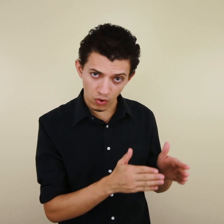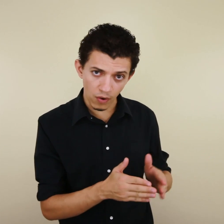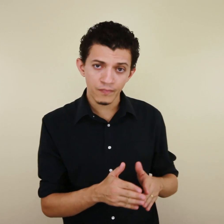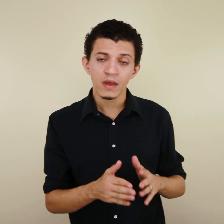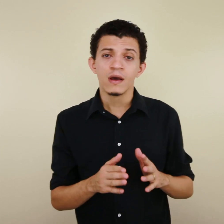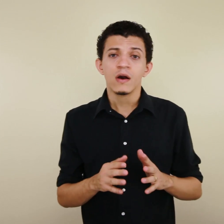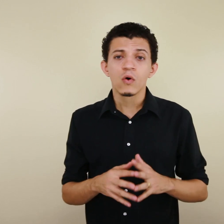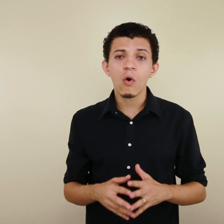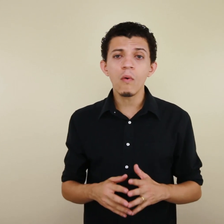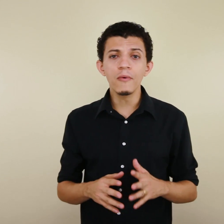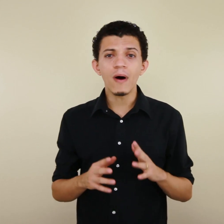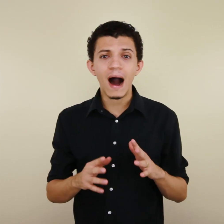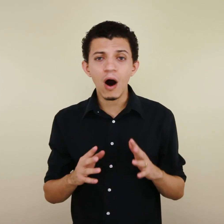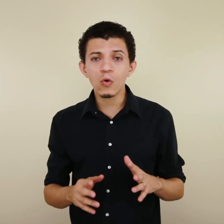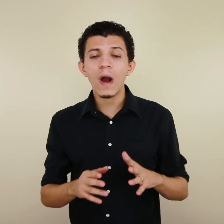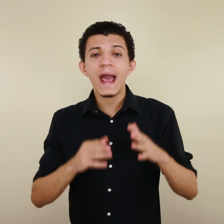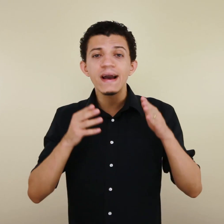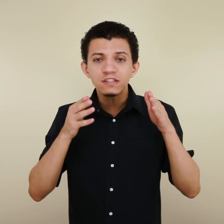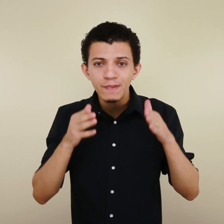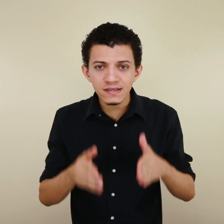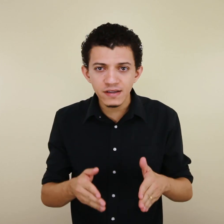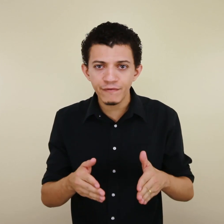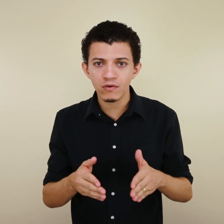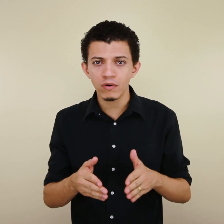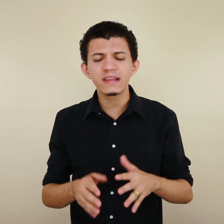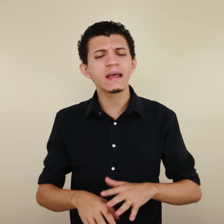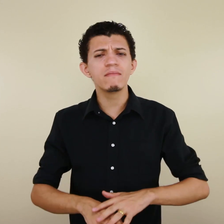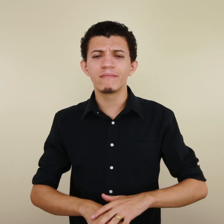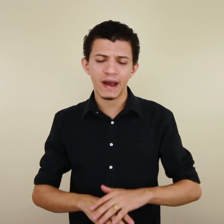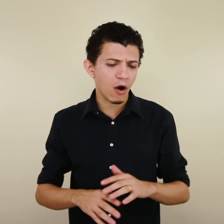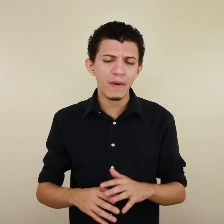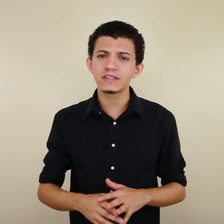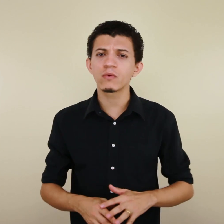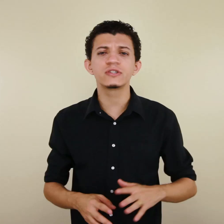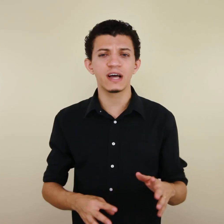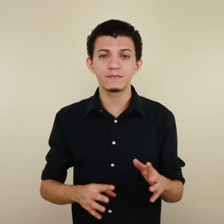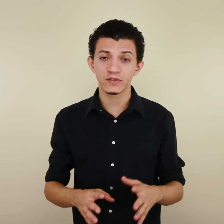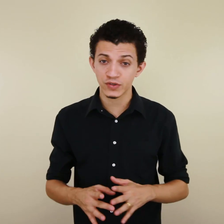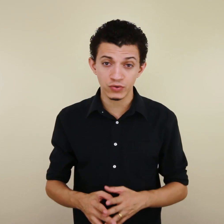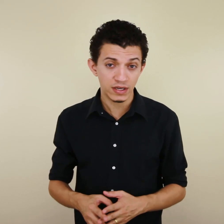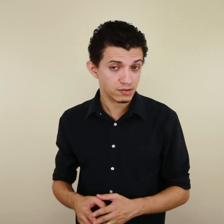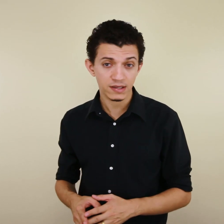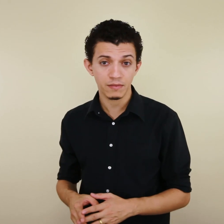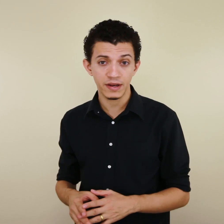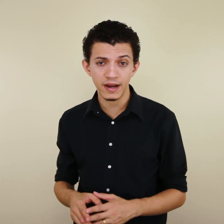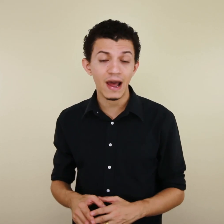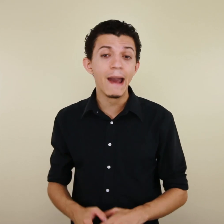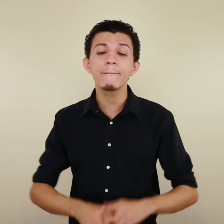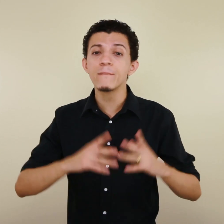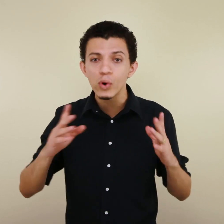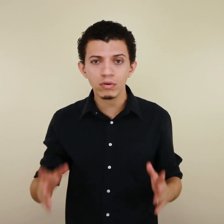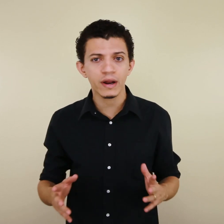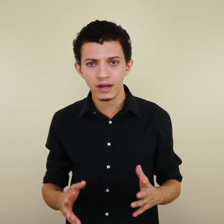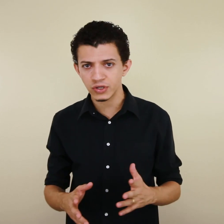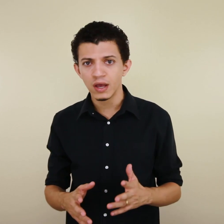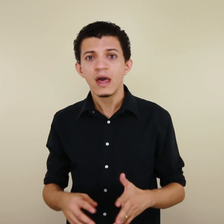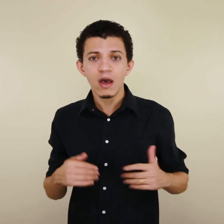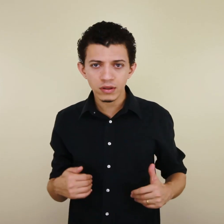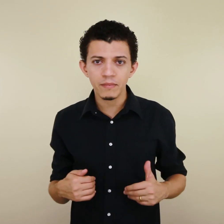tradutor como algo específico, e tem realmente a quantidade de pessoas que utilizam dessa maneira é muito grande. Eu também